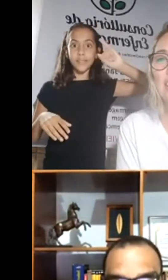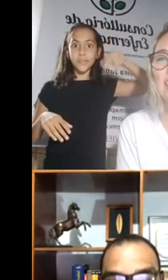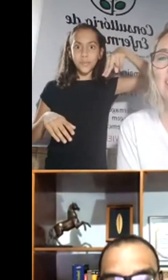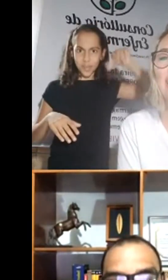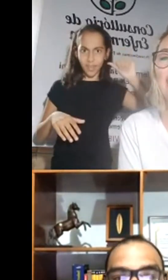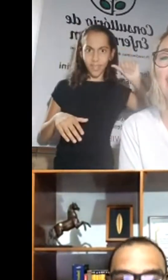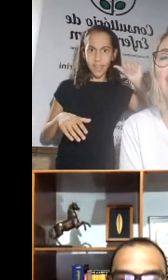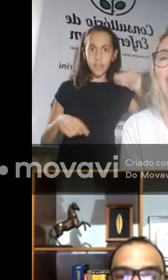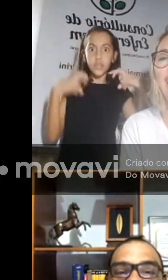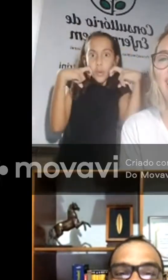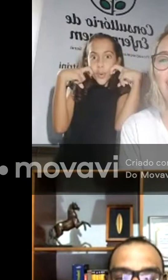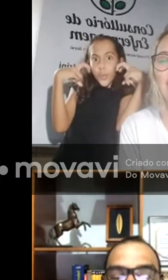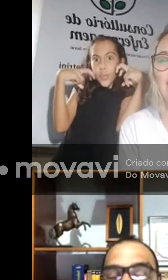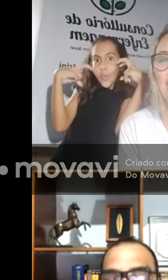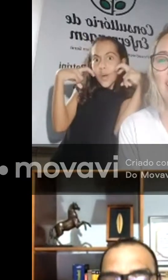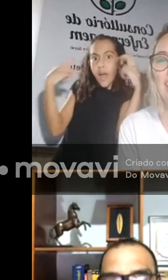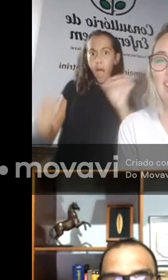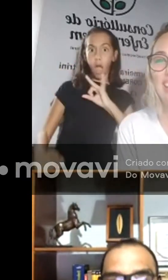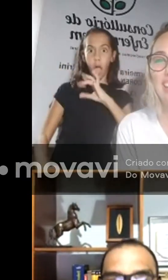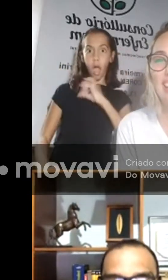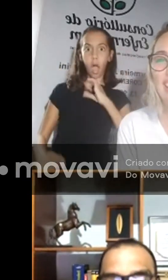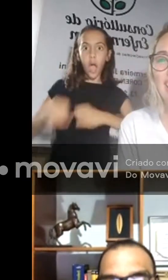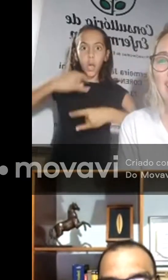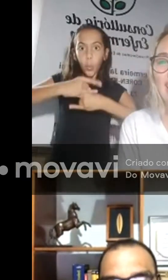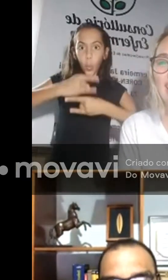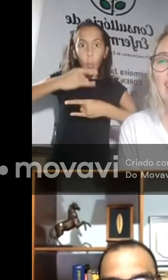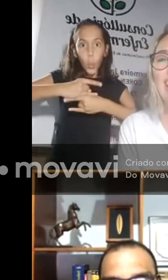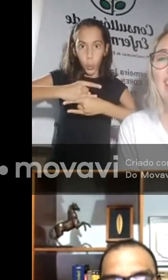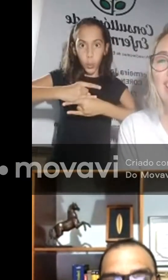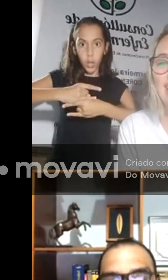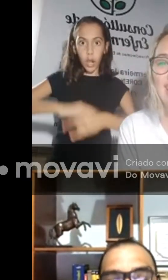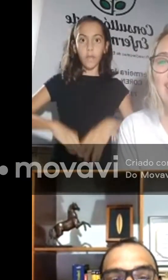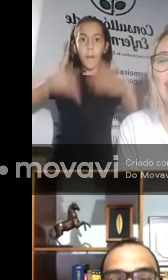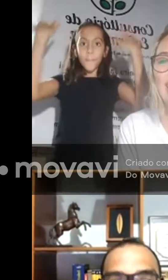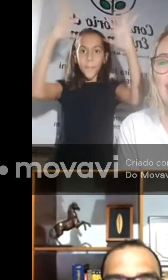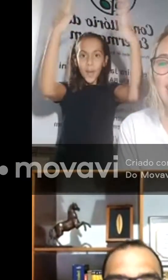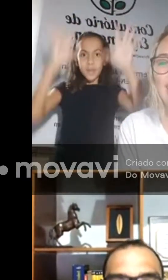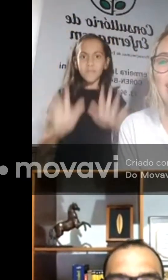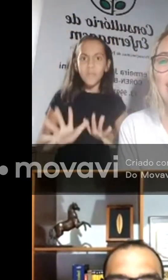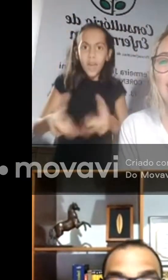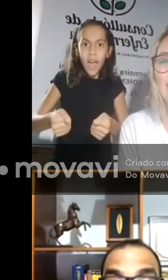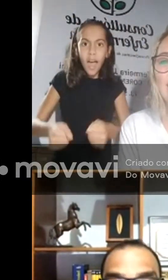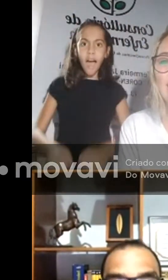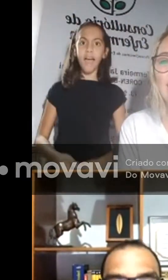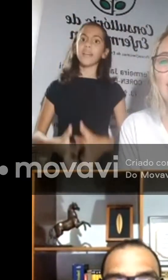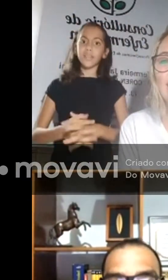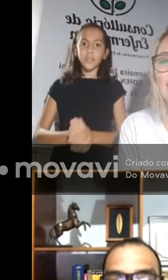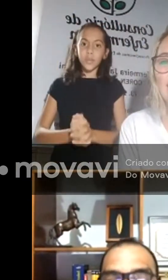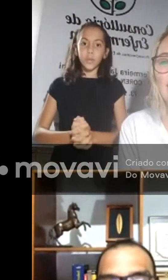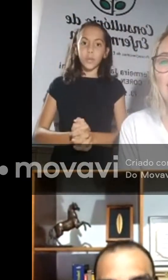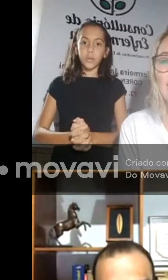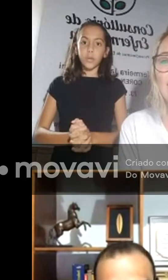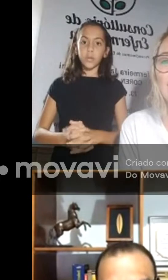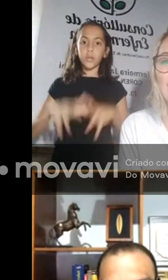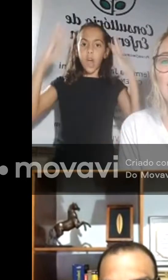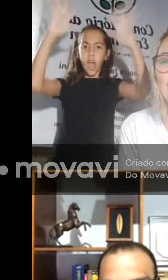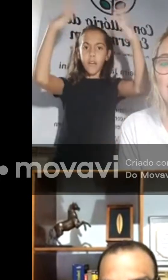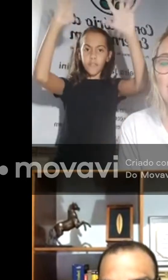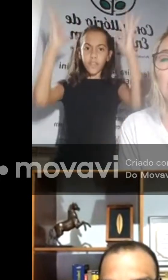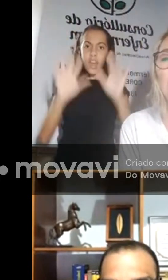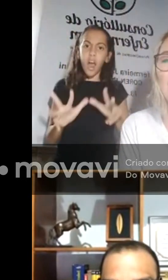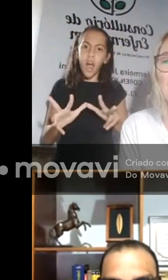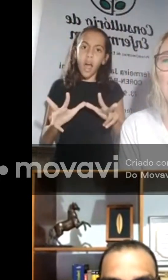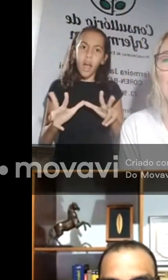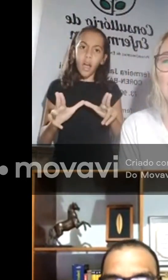vocês. Eu acho que vocês estão desenvolvendo muito bem, está de parabéns aí. Canavieira está de parabéns por receber vocês